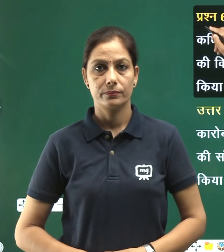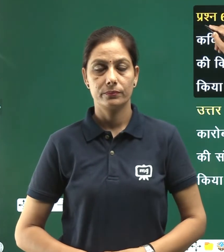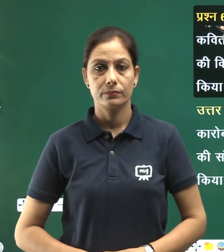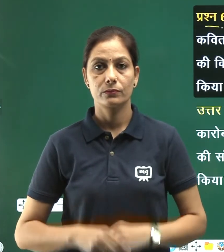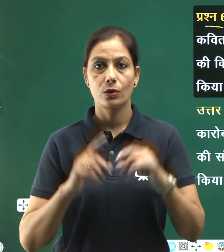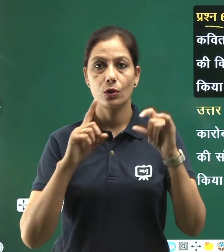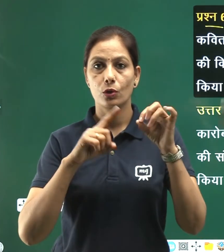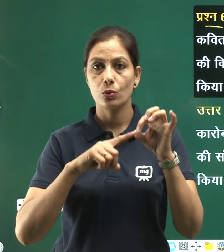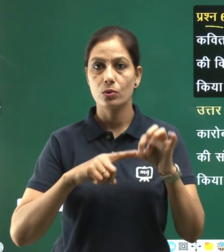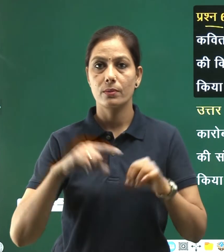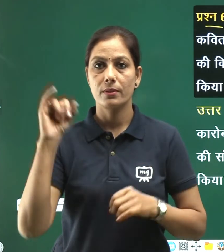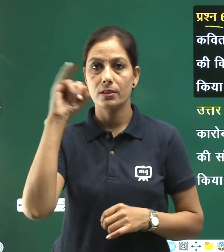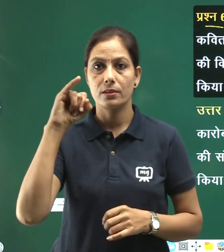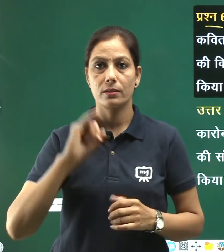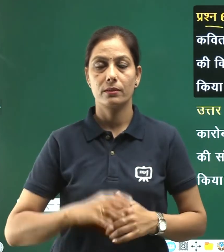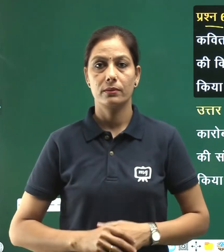प्रश्न 6,